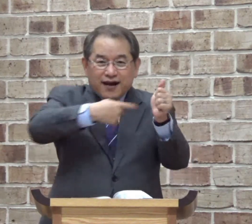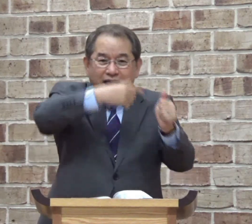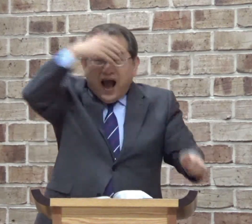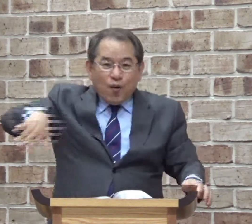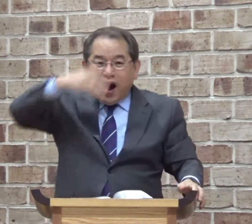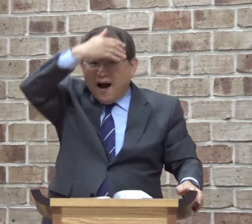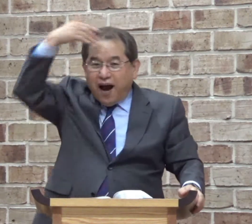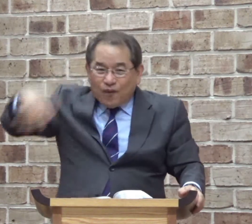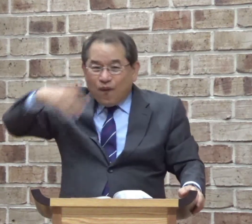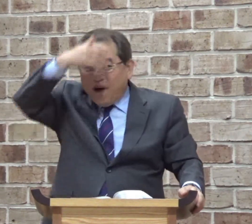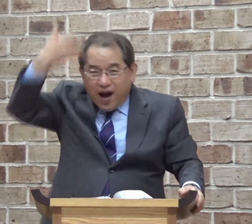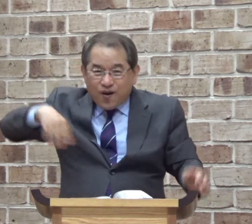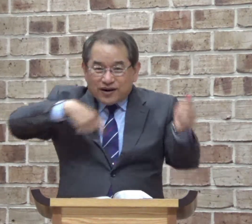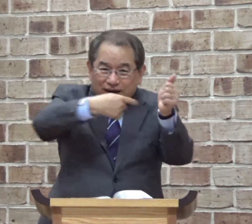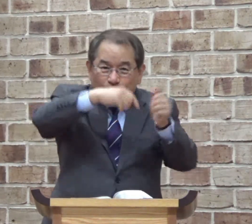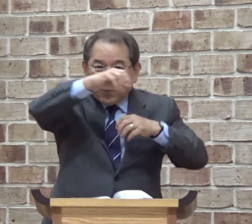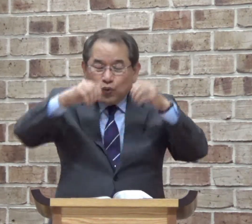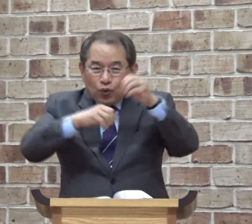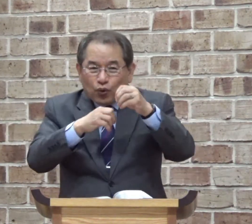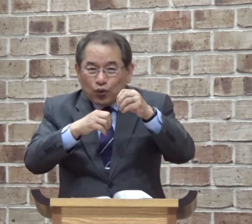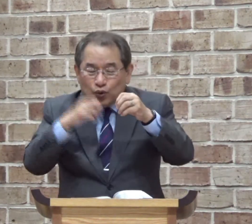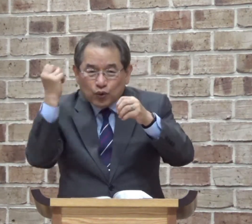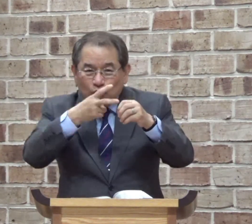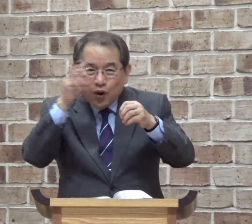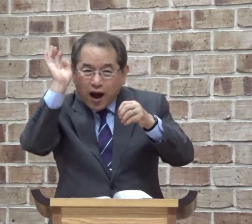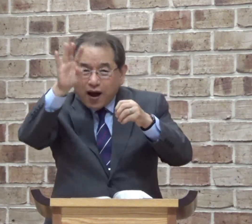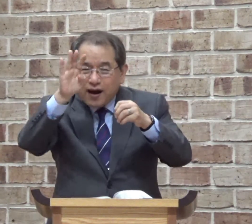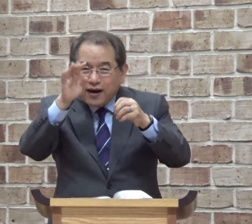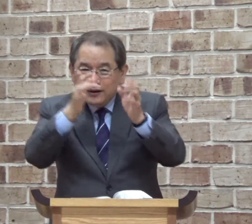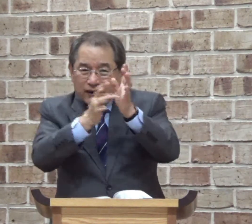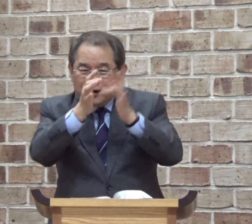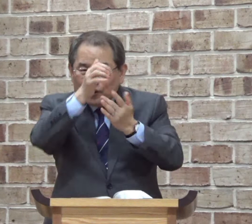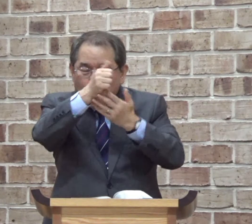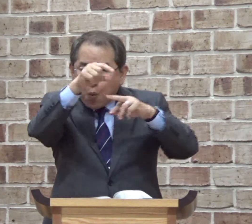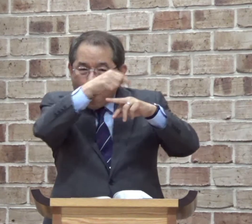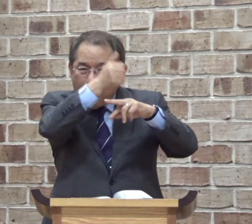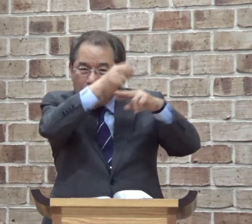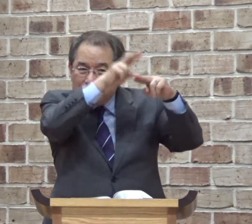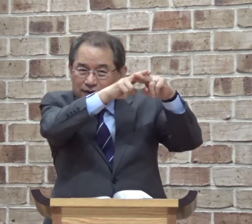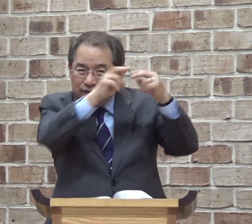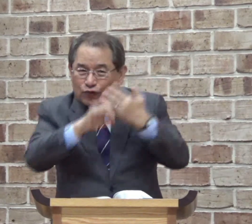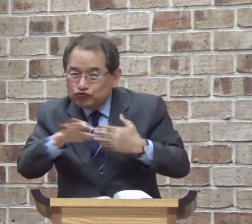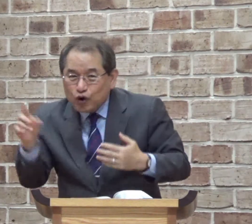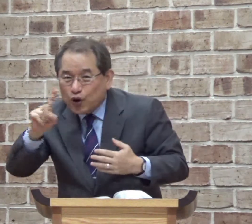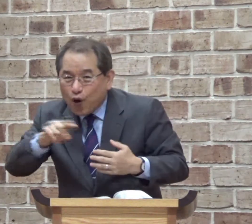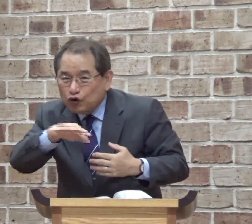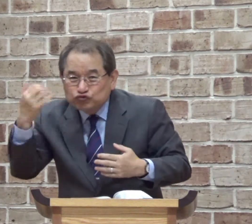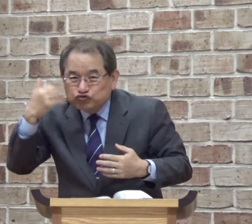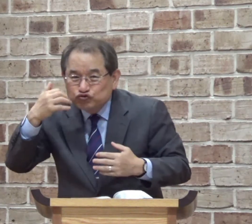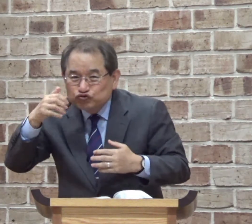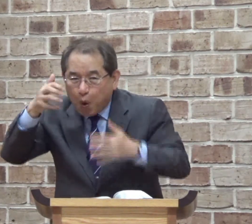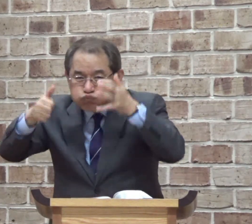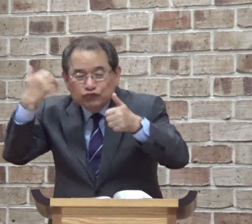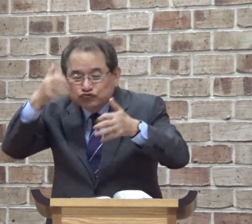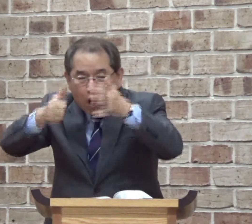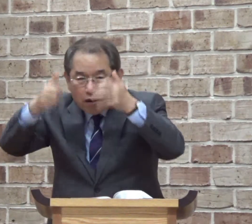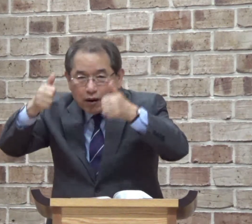그 능력이 마치 자기 것이냐? 예수님이 왕이 되면 우리도 높은 자리를 차지하겠지. 그들은 시기